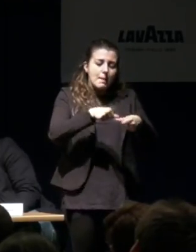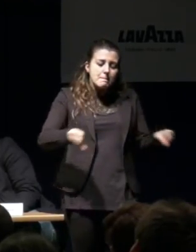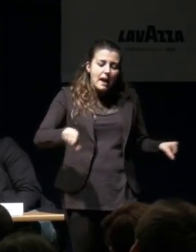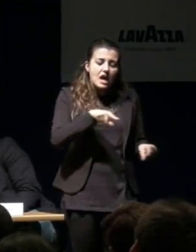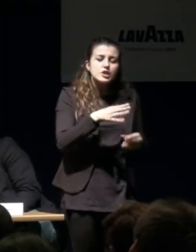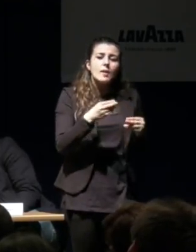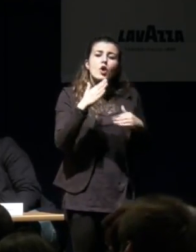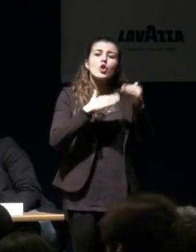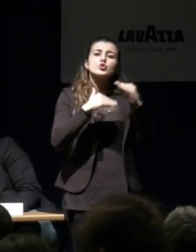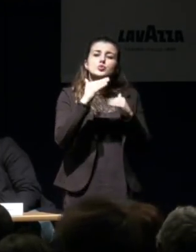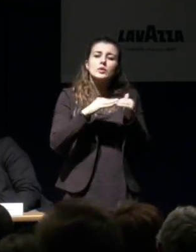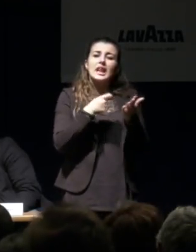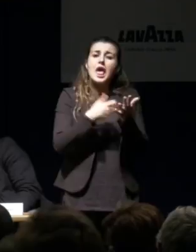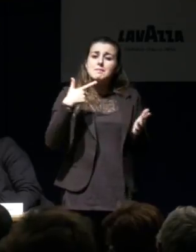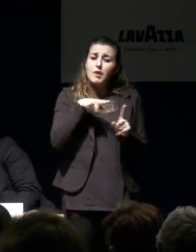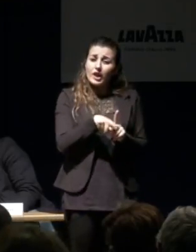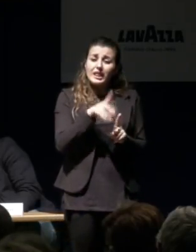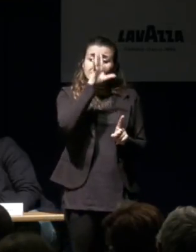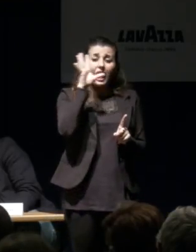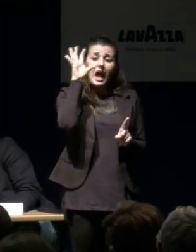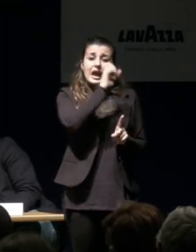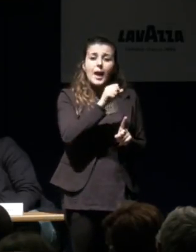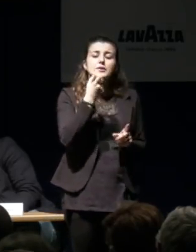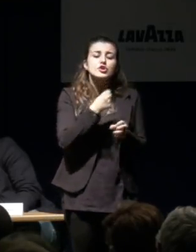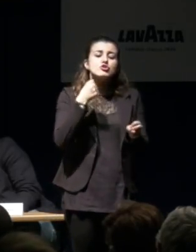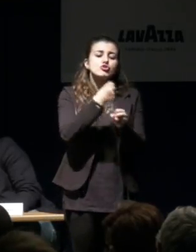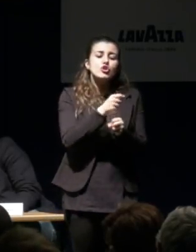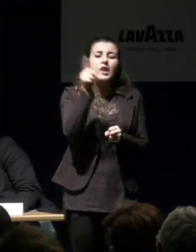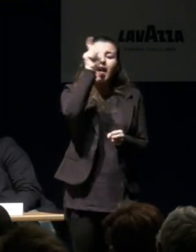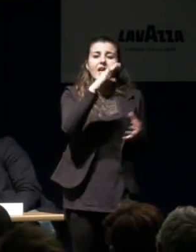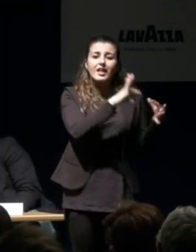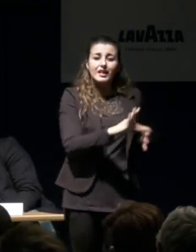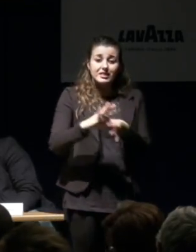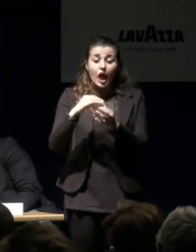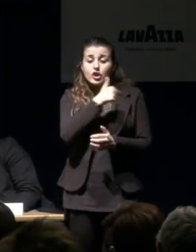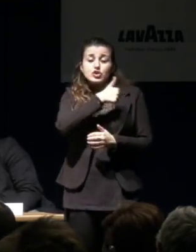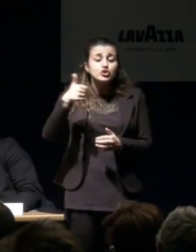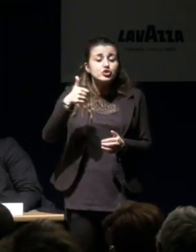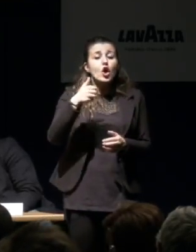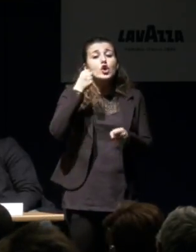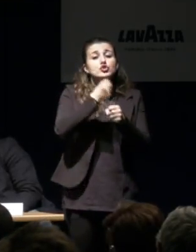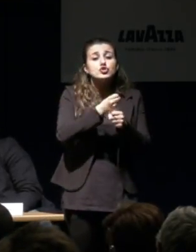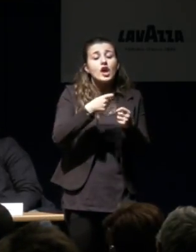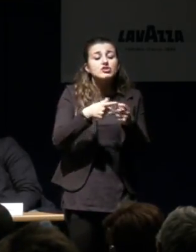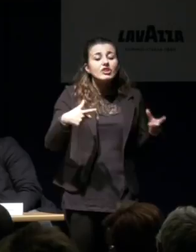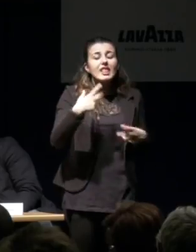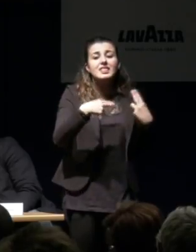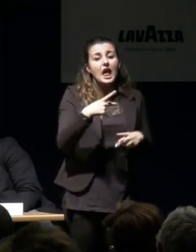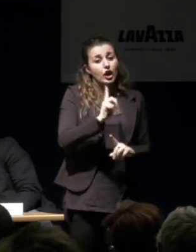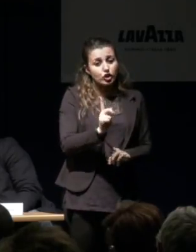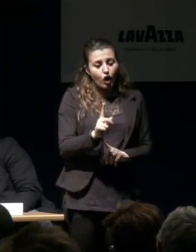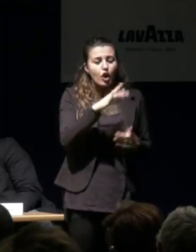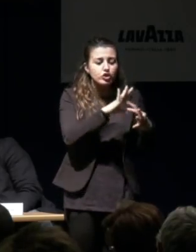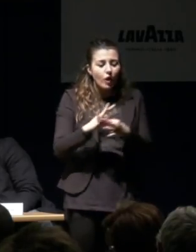strutturale che condizionerà la storia d'italia non sa non soltanto quello della la storia della città di taranto cioè il